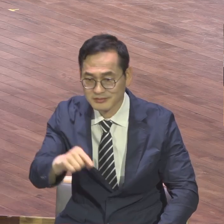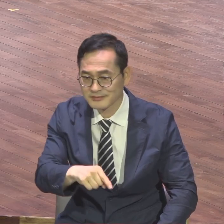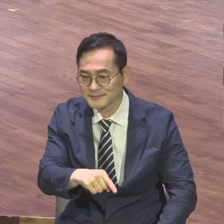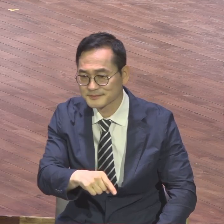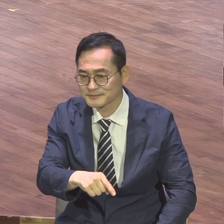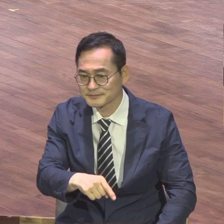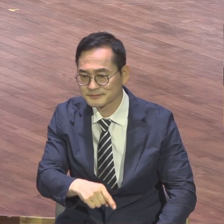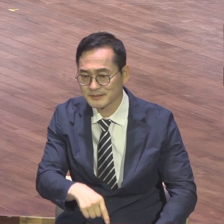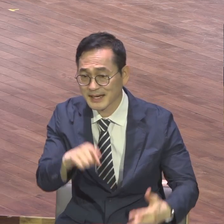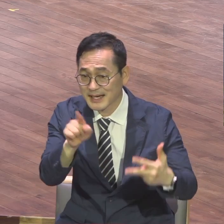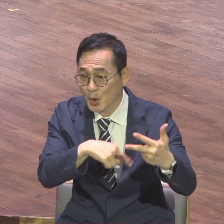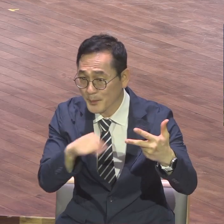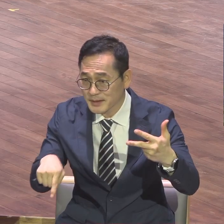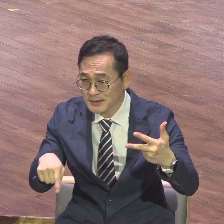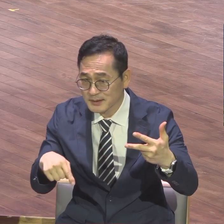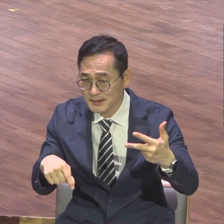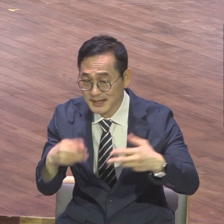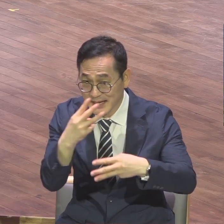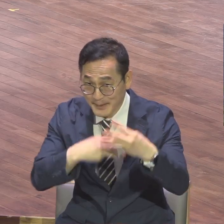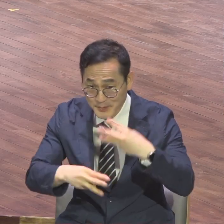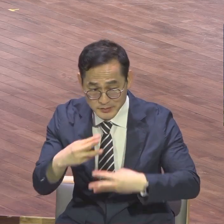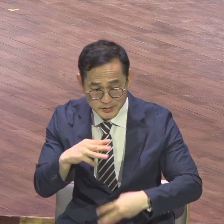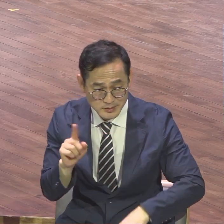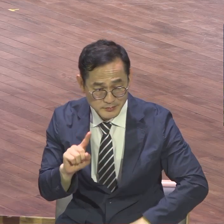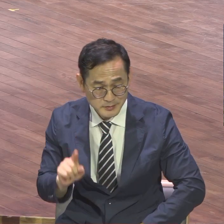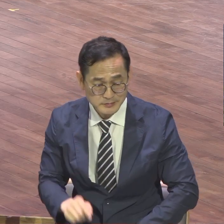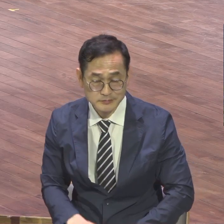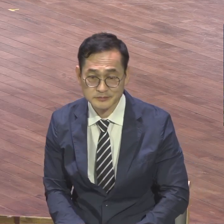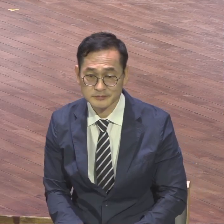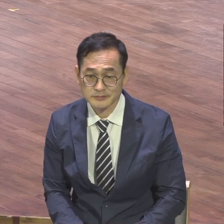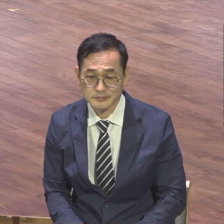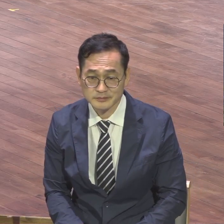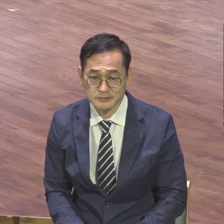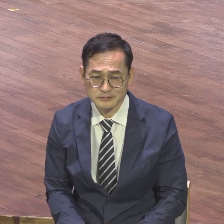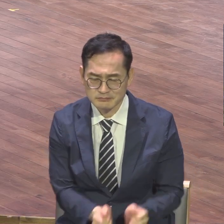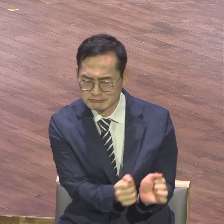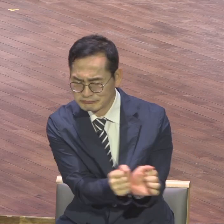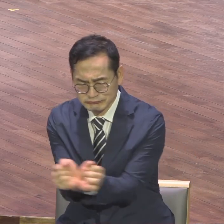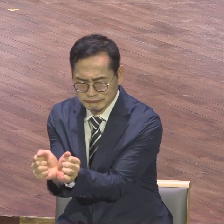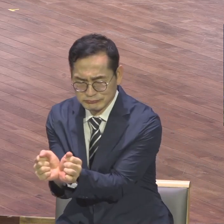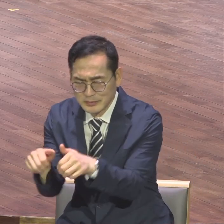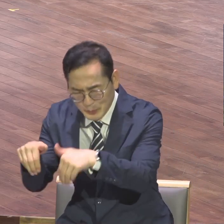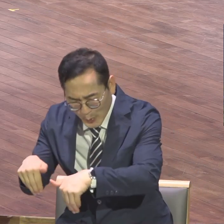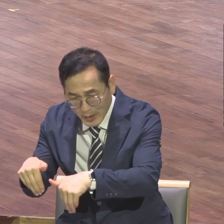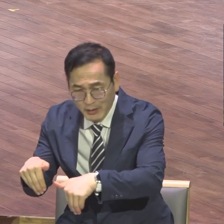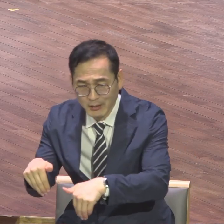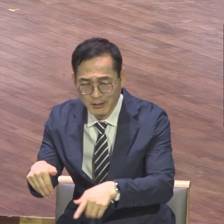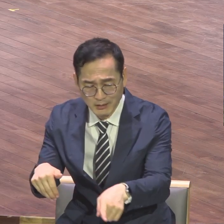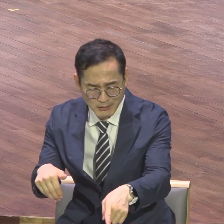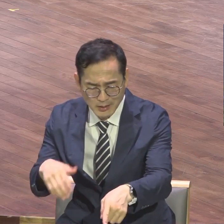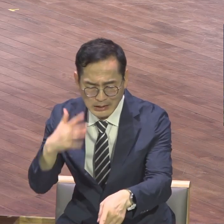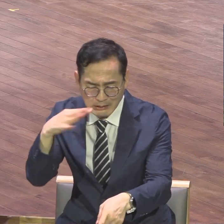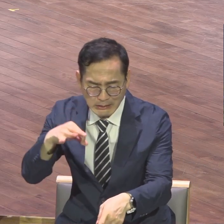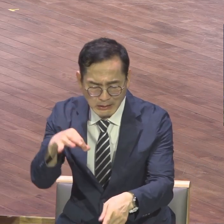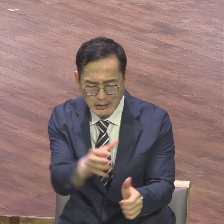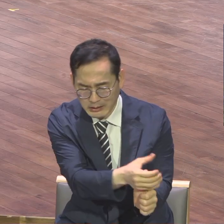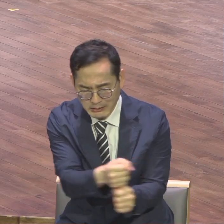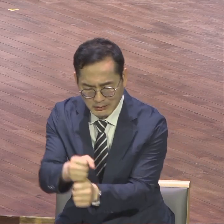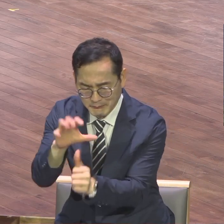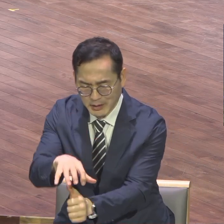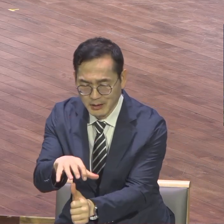이거 렘넌트 어땠습니까? 노예입니다. 노예. 포로. 신분이. 속국.